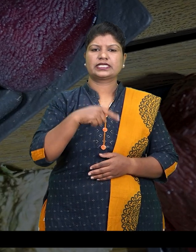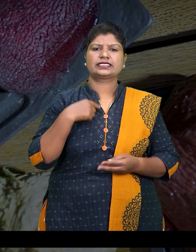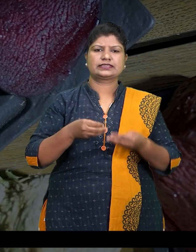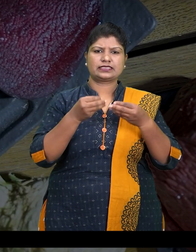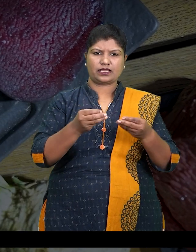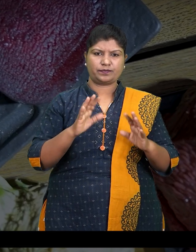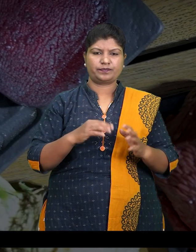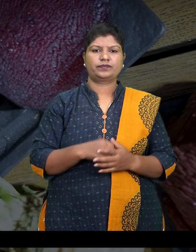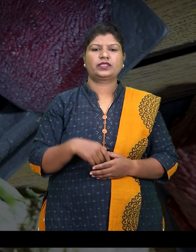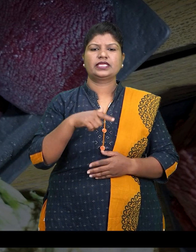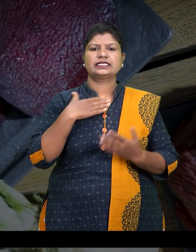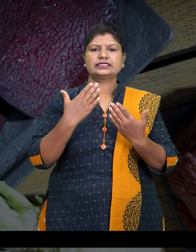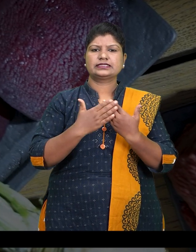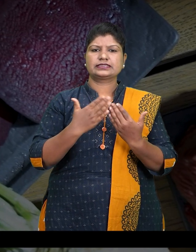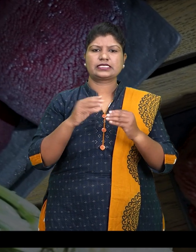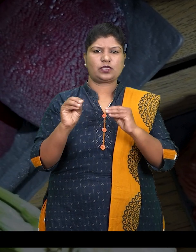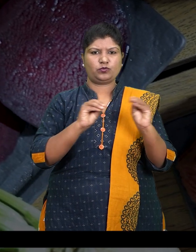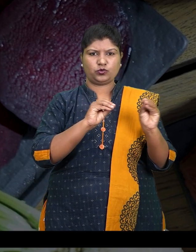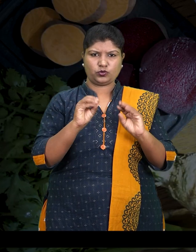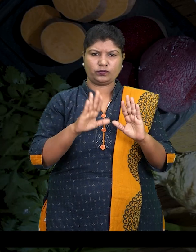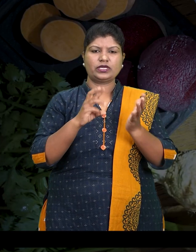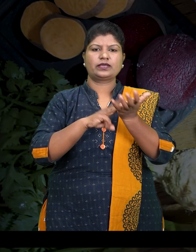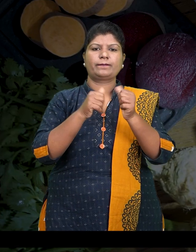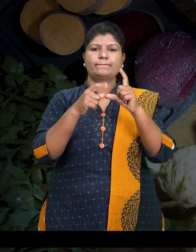इसके कारण पाचन तंत्र में